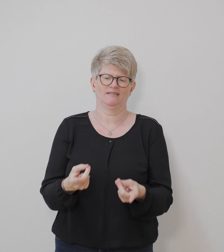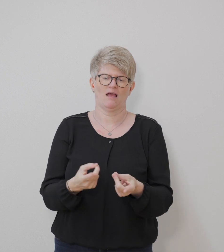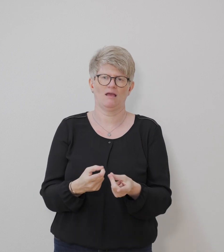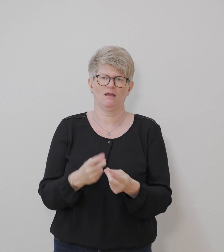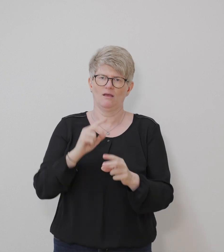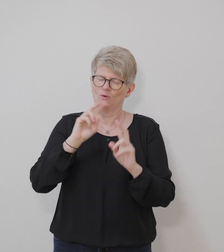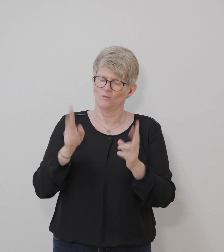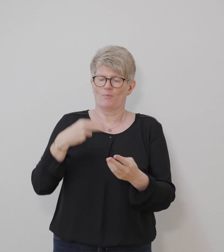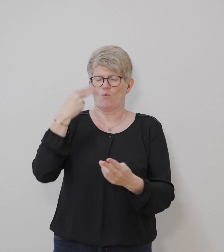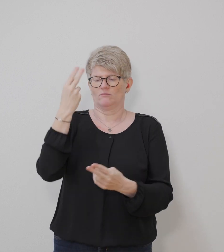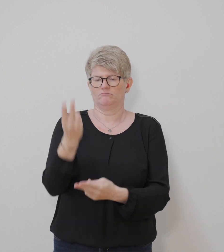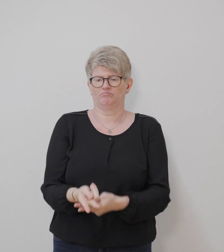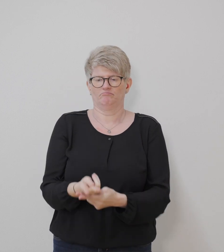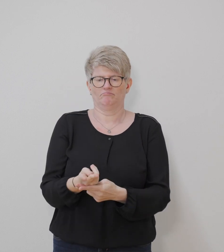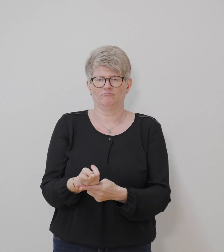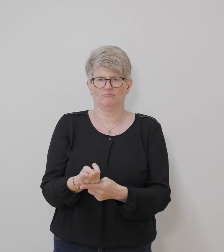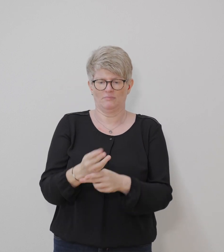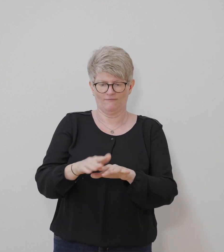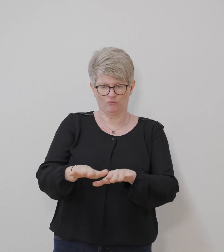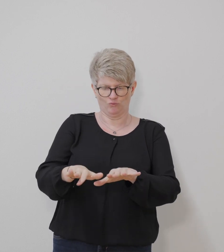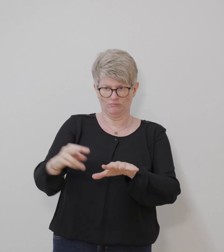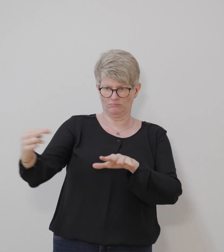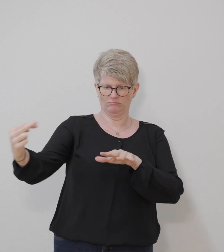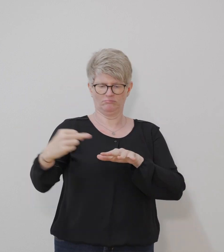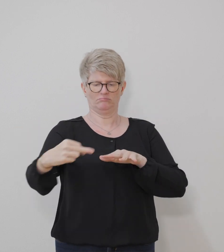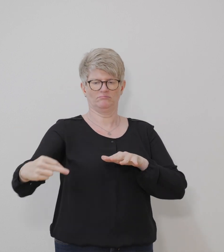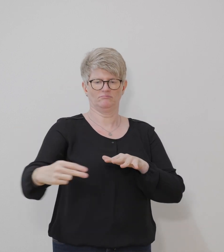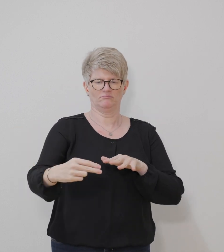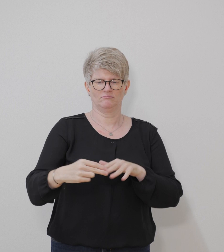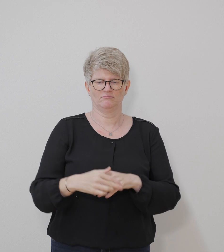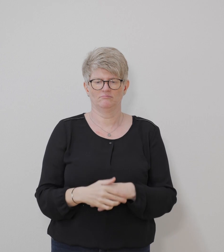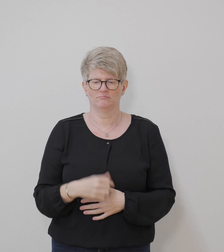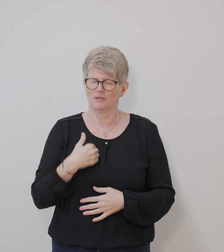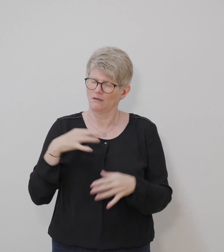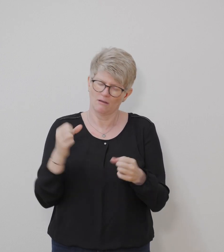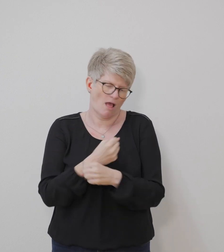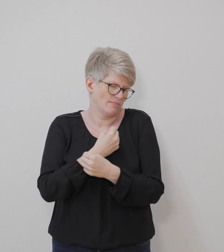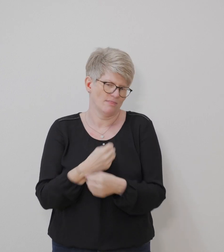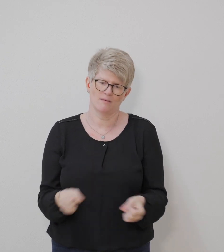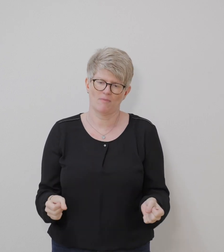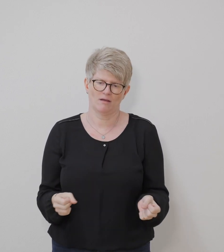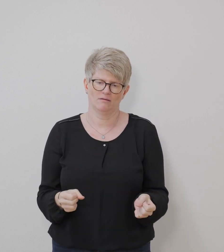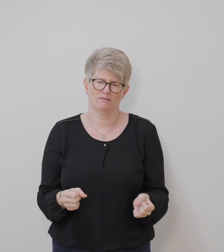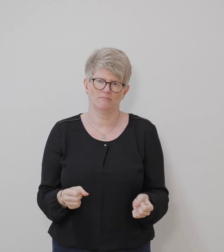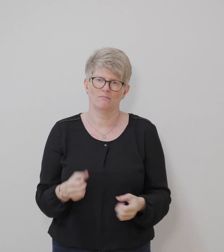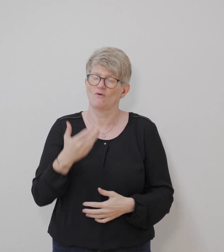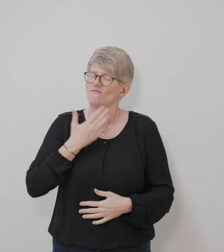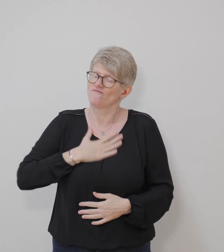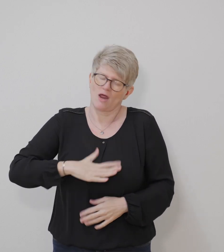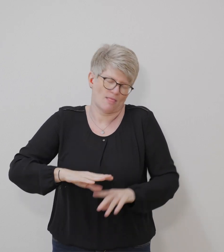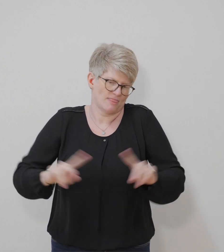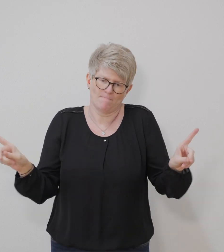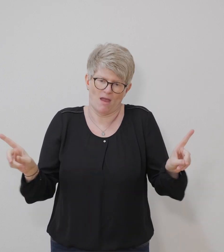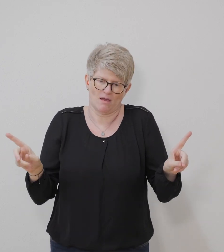zu Füßen der anderen. Ich kann nicht mehr, will nicht mehr und höre nur mehr, stell dich nicht so